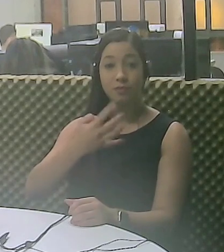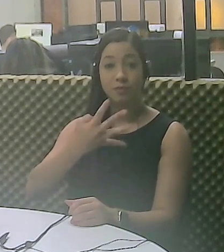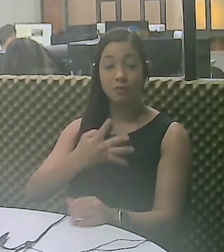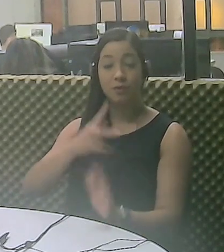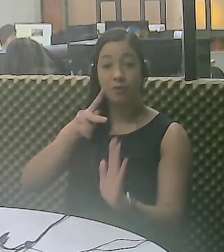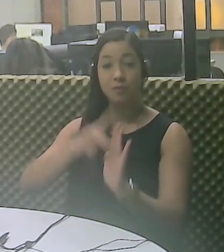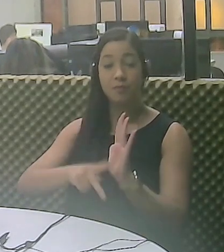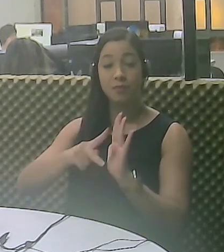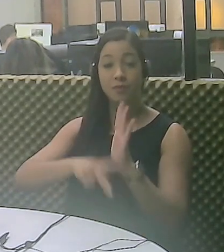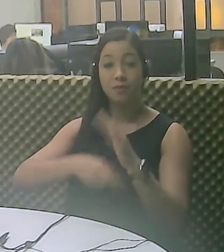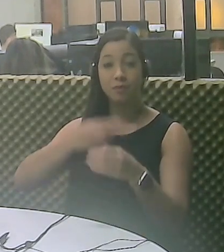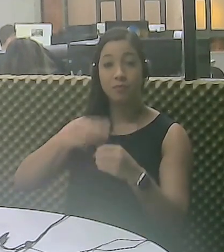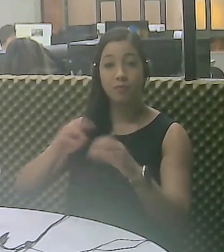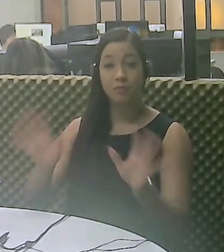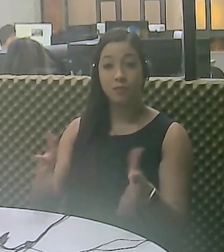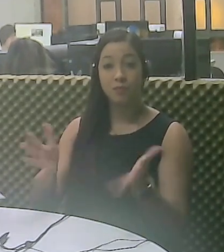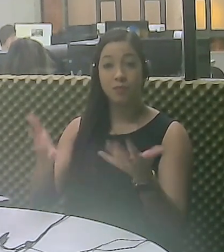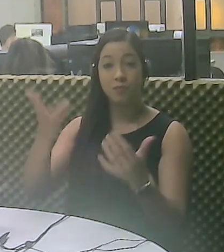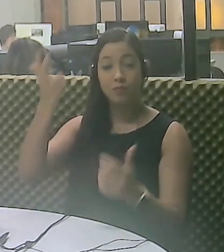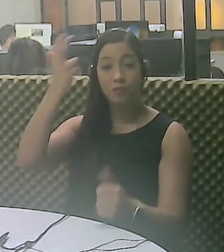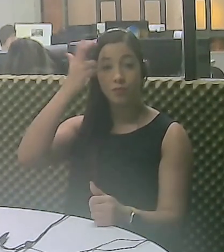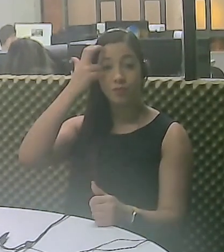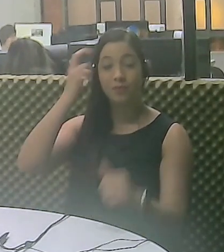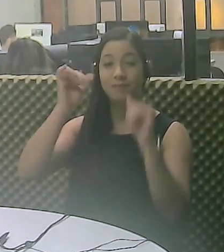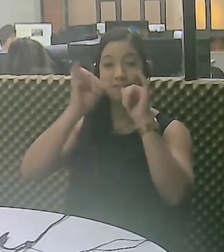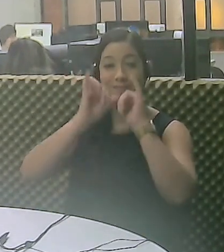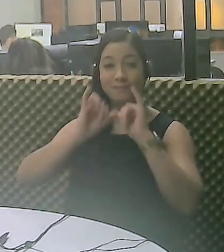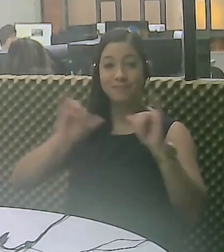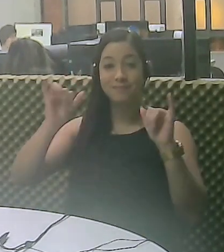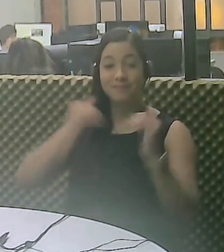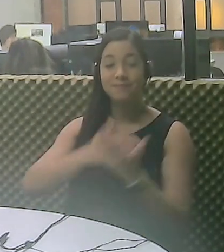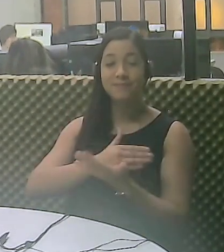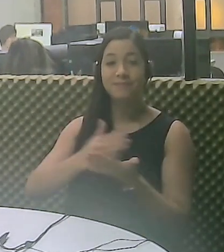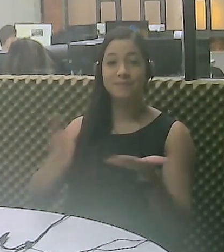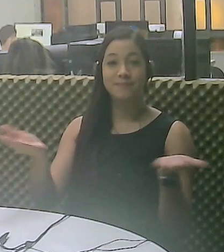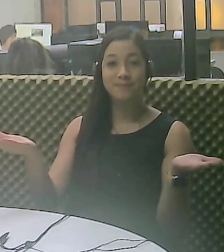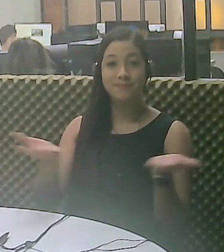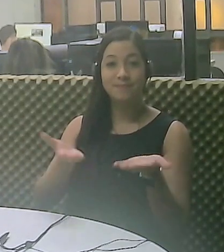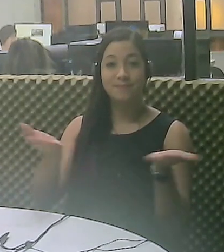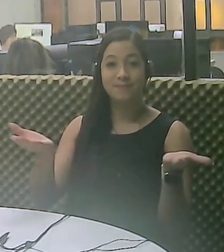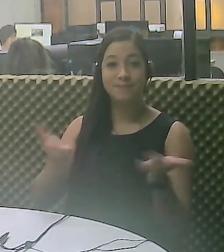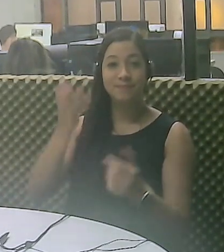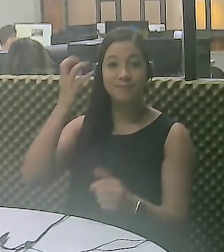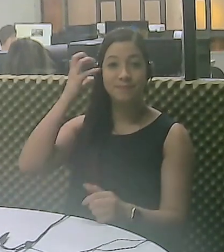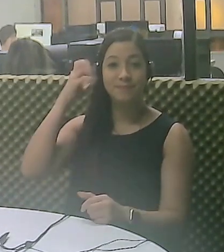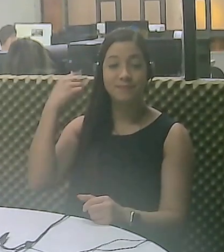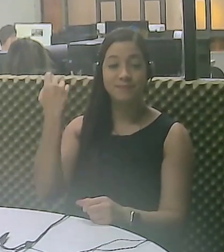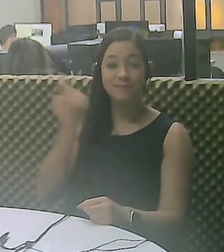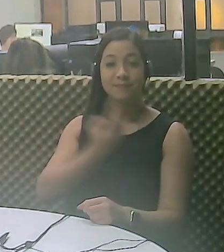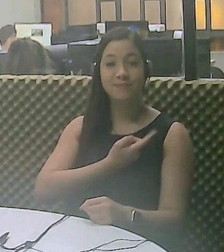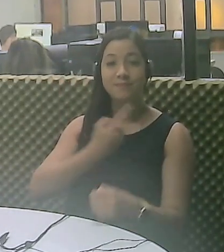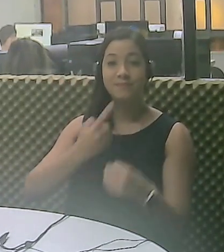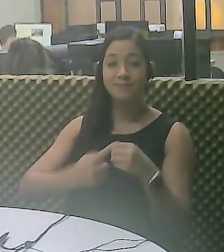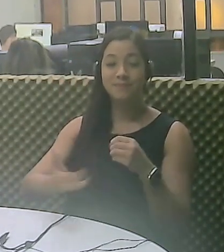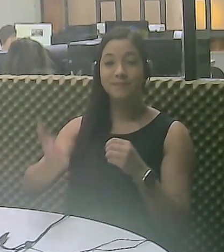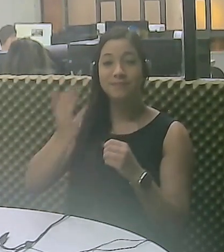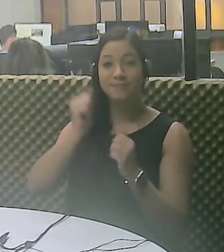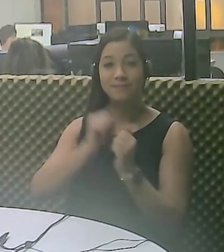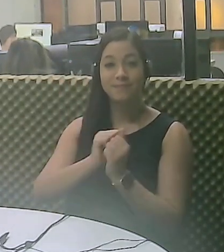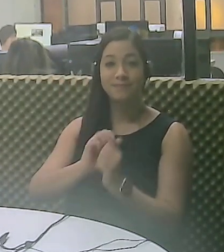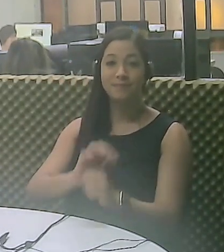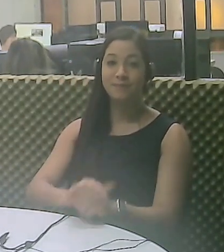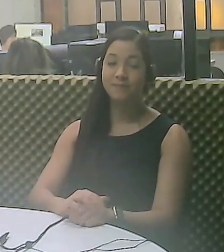Programa Municipal de Incentivo à Cultura. Essas e outras notícias a partir de agora na Rádio Nossa Cidade. Vem